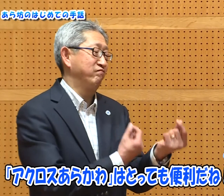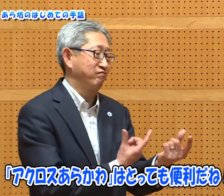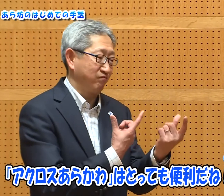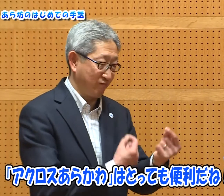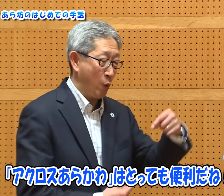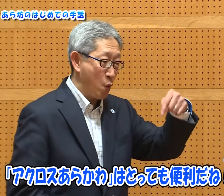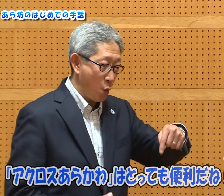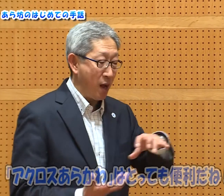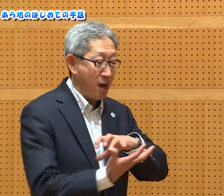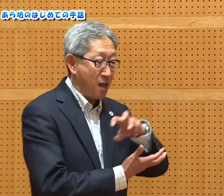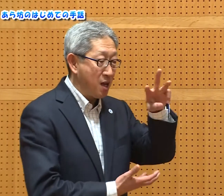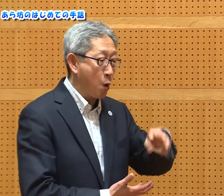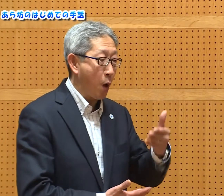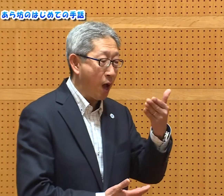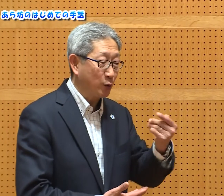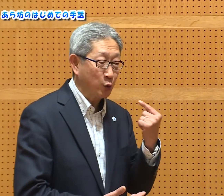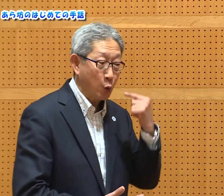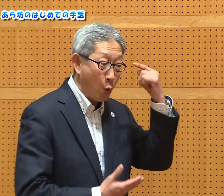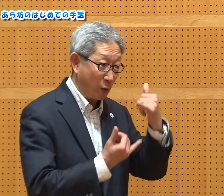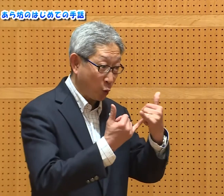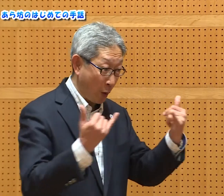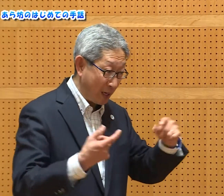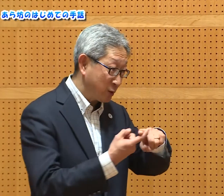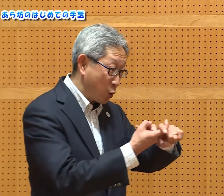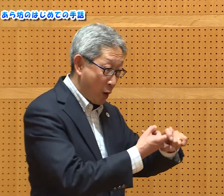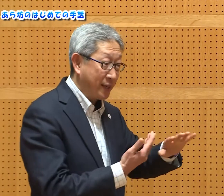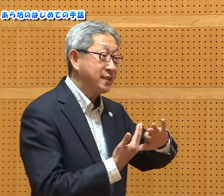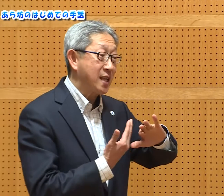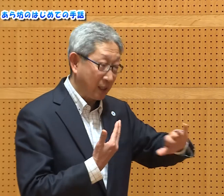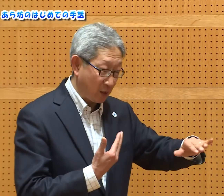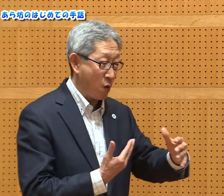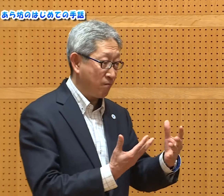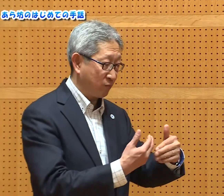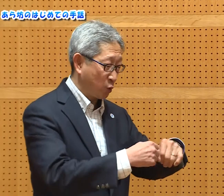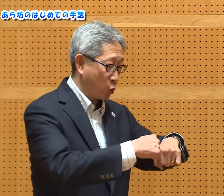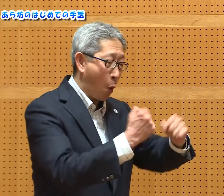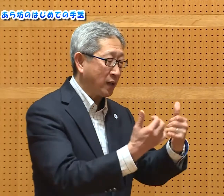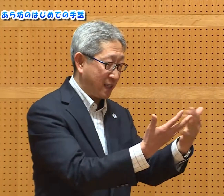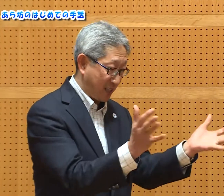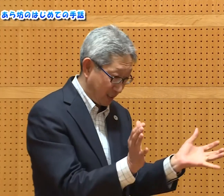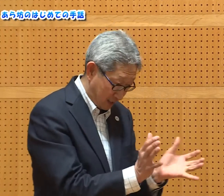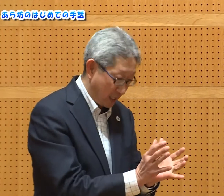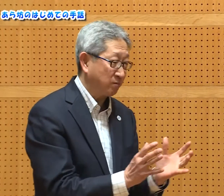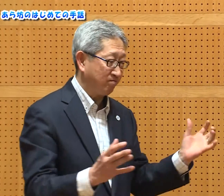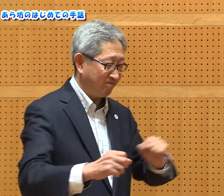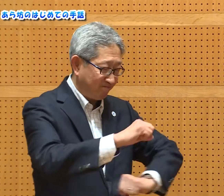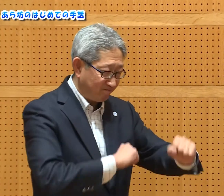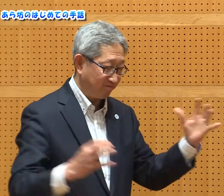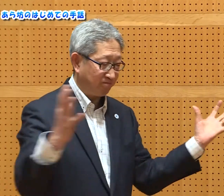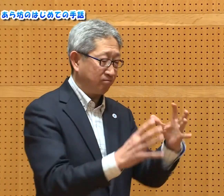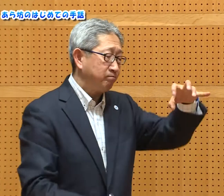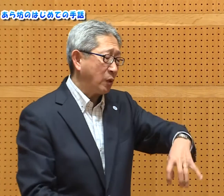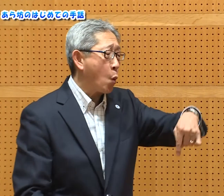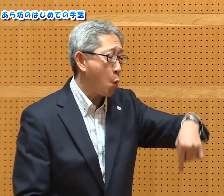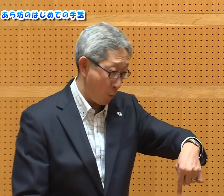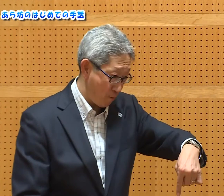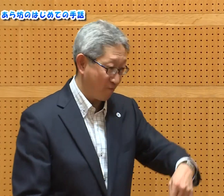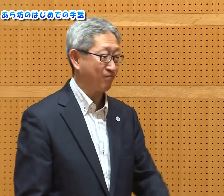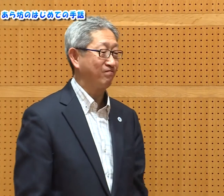その通りです。荒川区聴覚障害者協会をはじめ、多くの障害者団体が集まって活動を